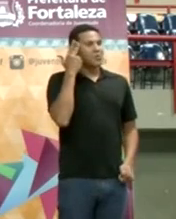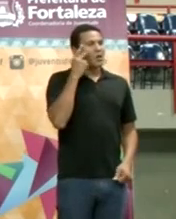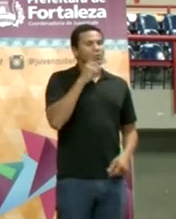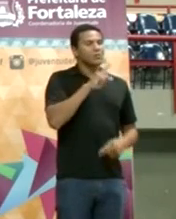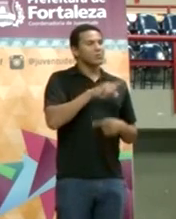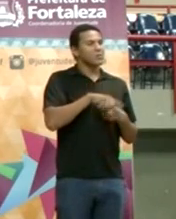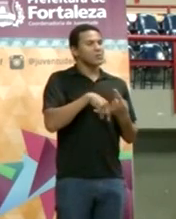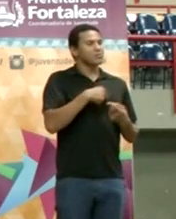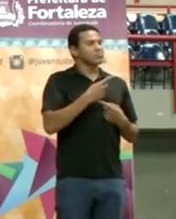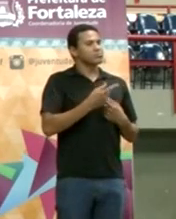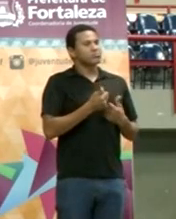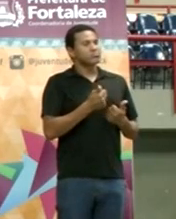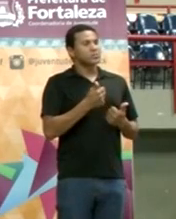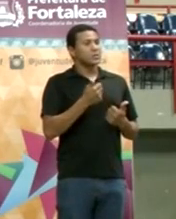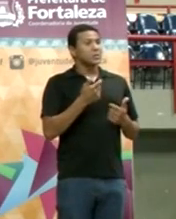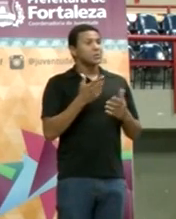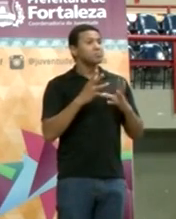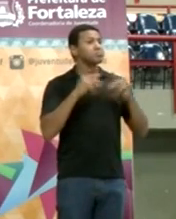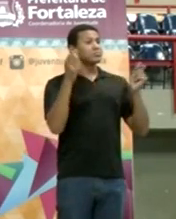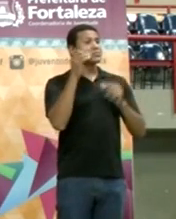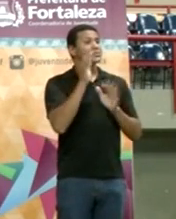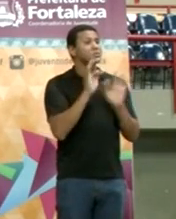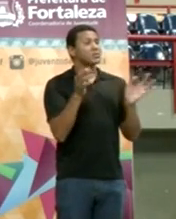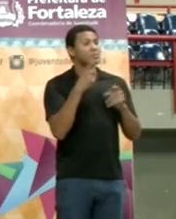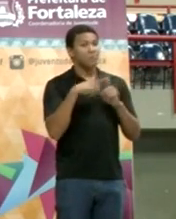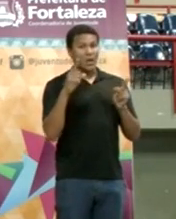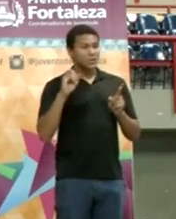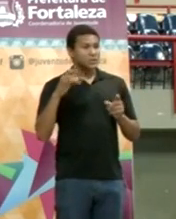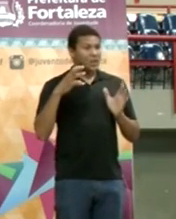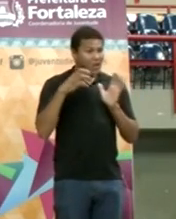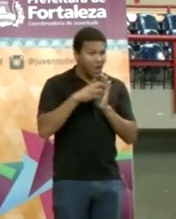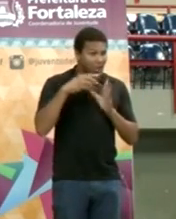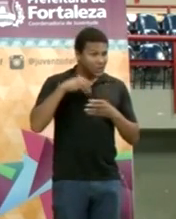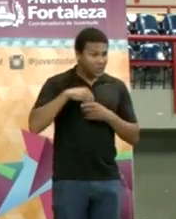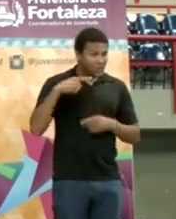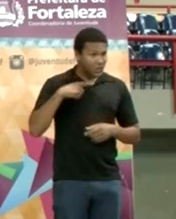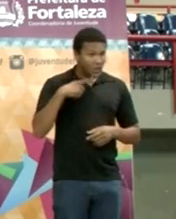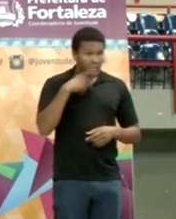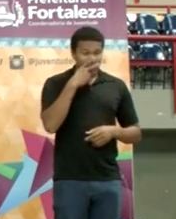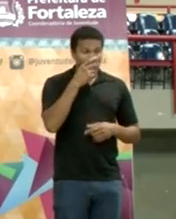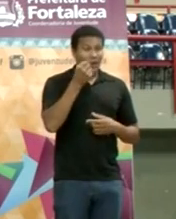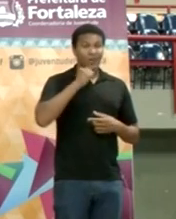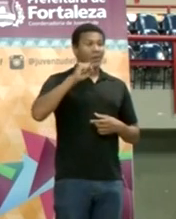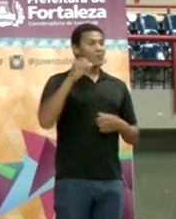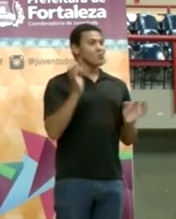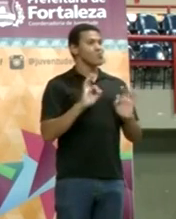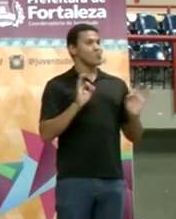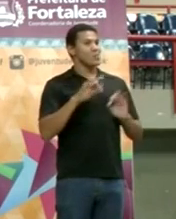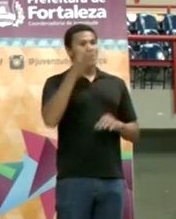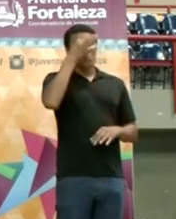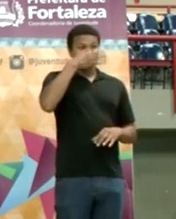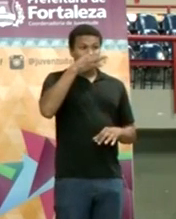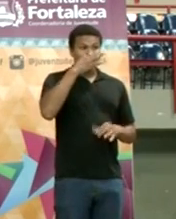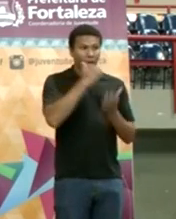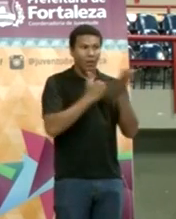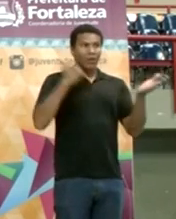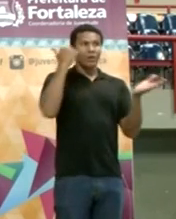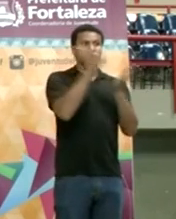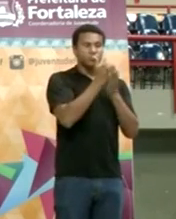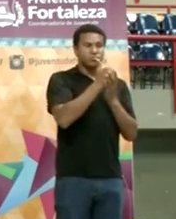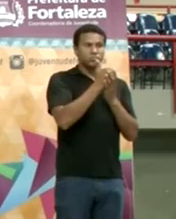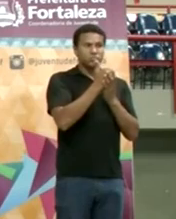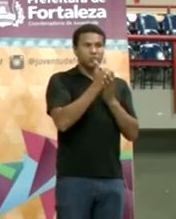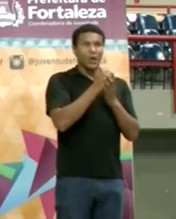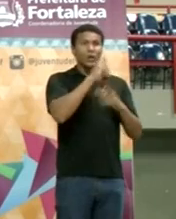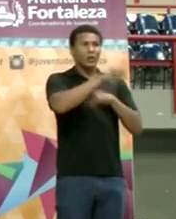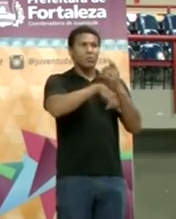uma broncopneumonia e levar o indivíduo à morte. Aí qual vai ser a causa morte do indivíduo? Broncopneumonia. Ele não morreu de